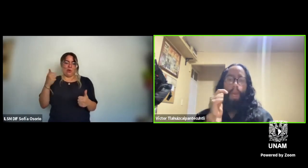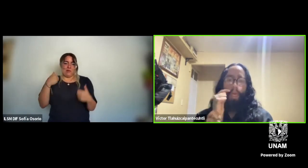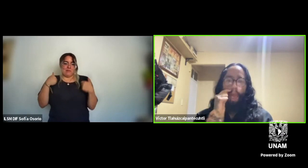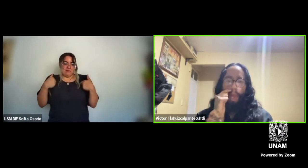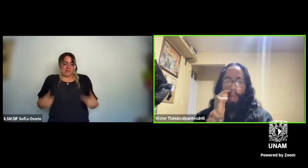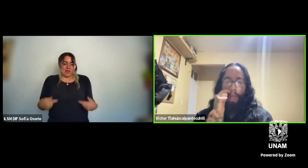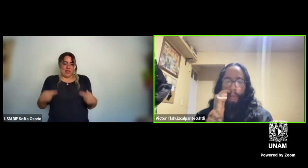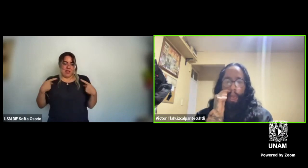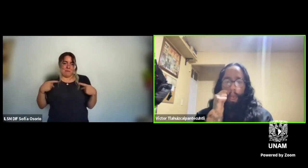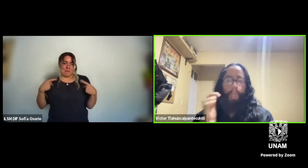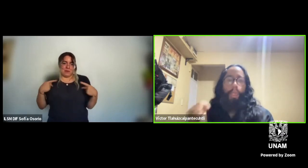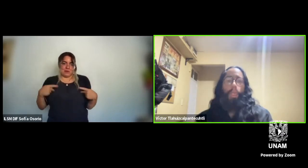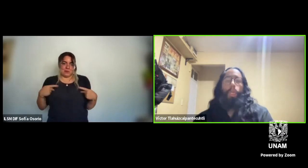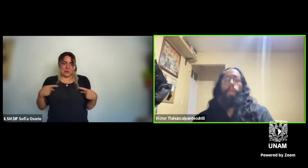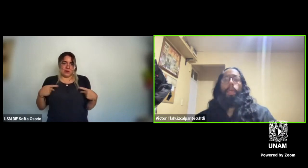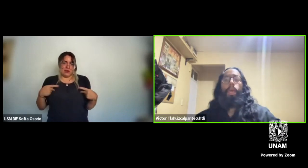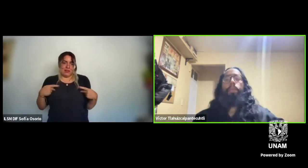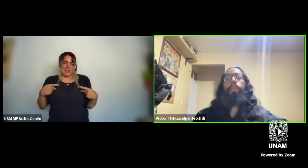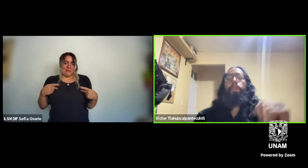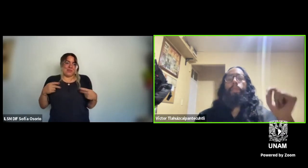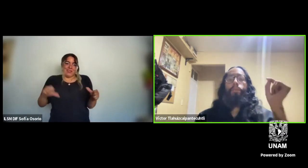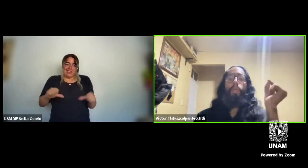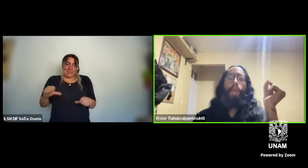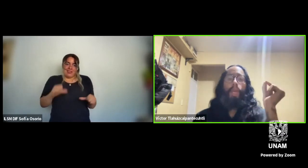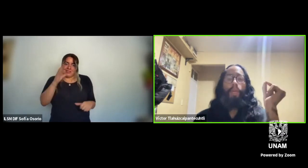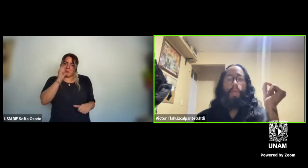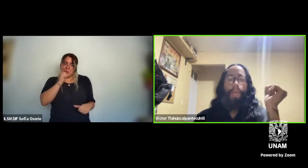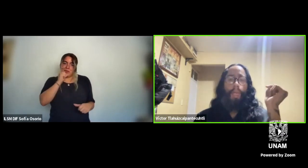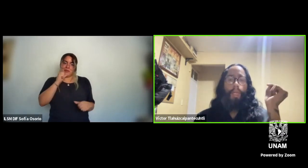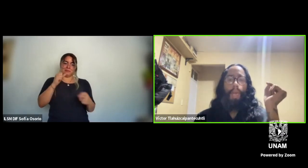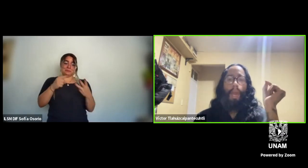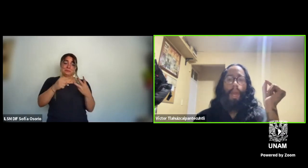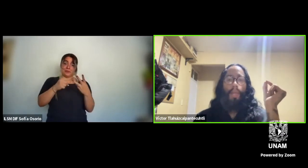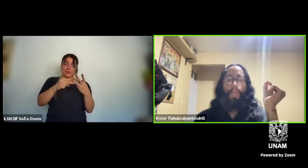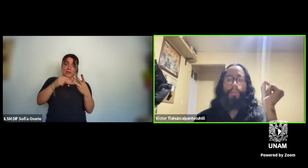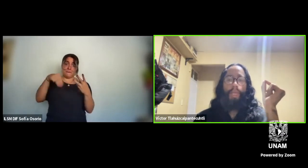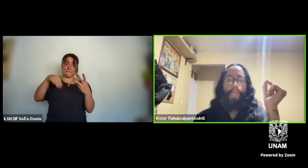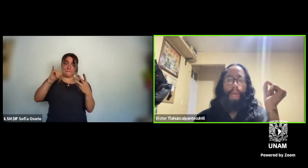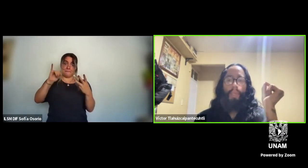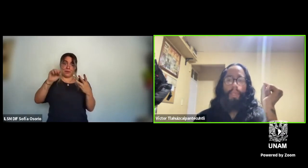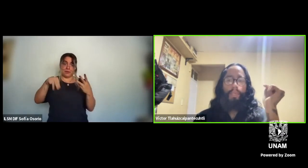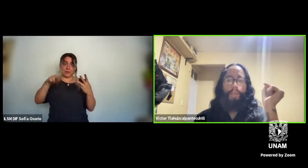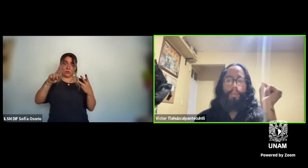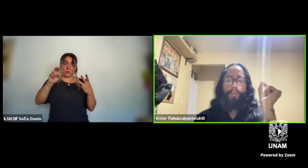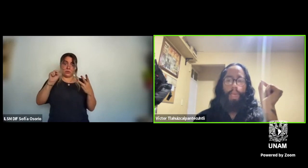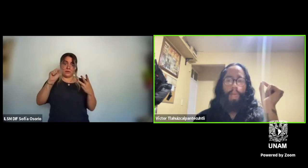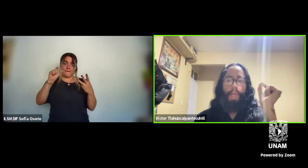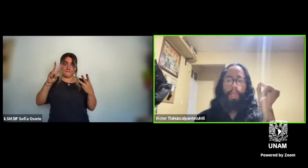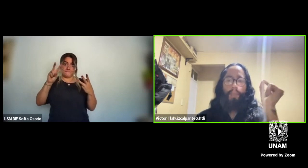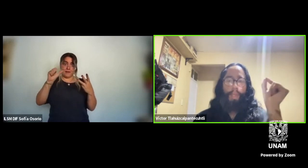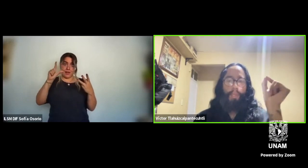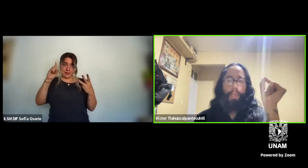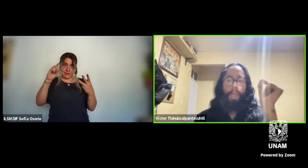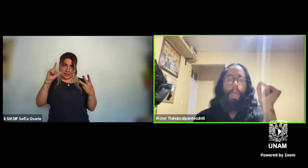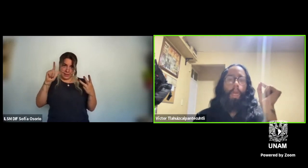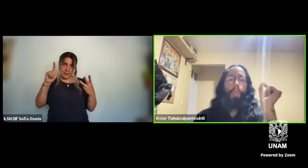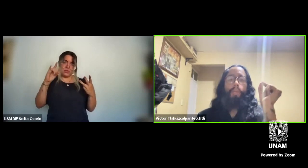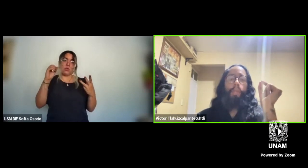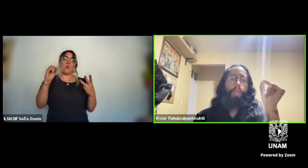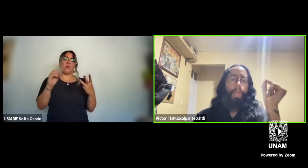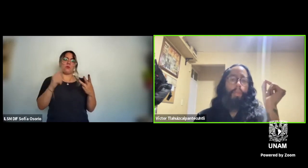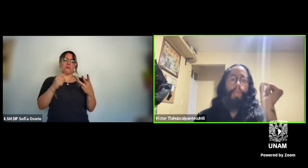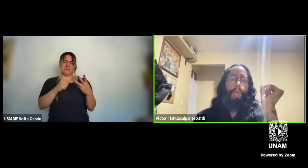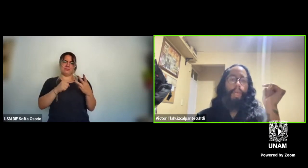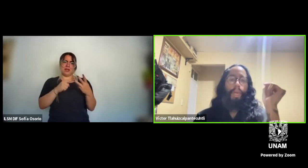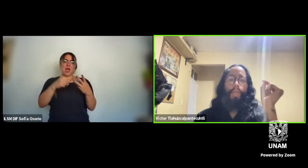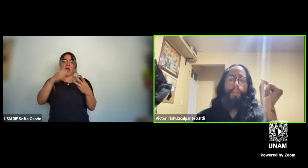Y minusvalía es un concepto que hace referencia a las desventajas que experimenta el individuo